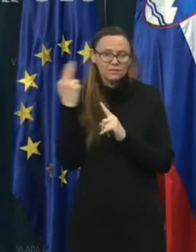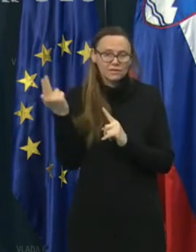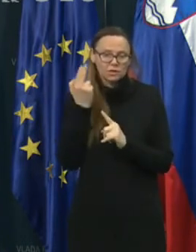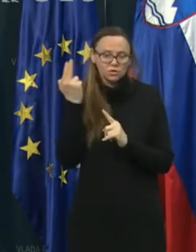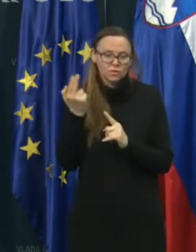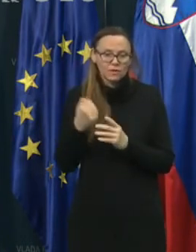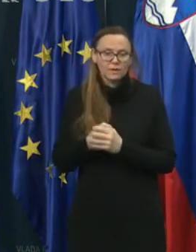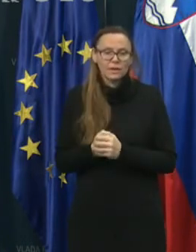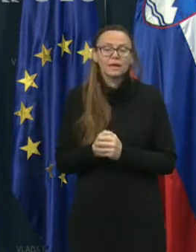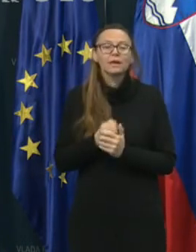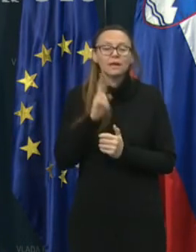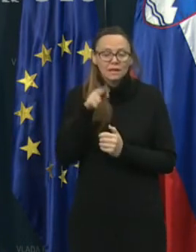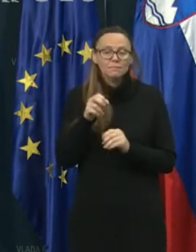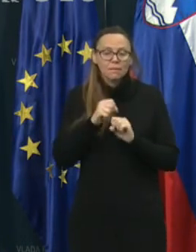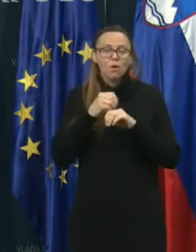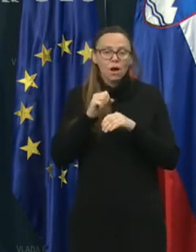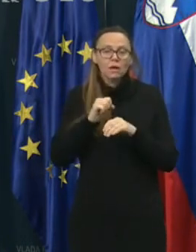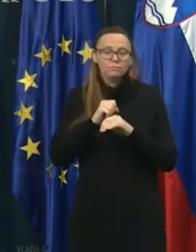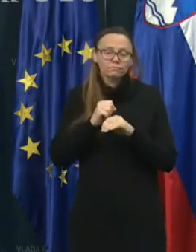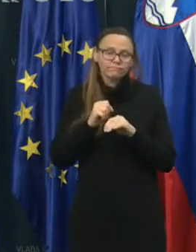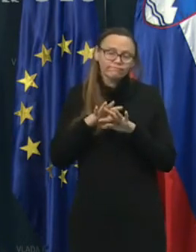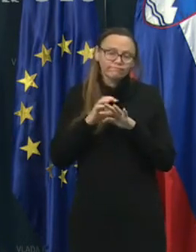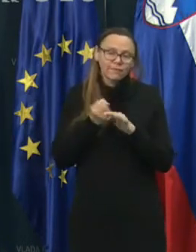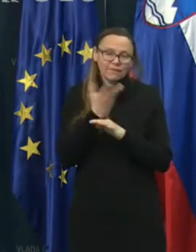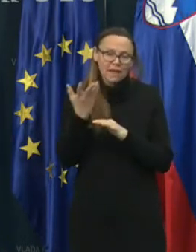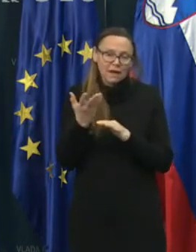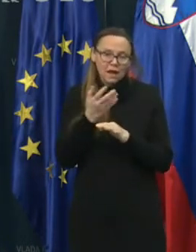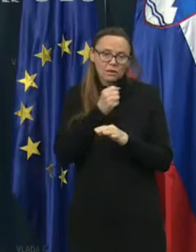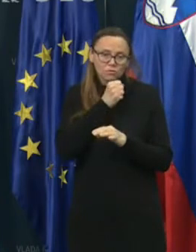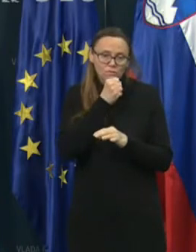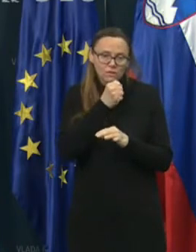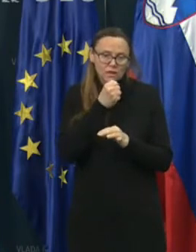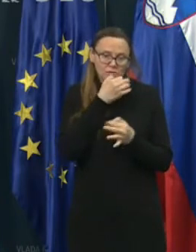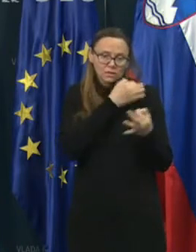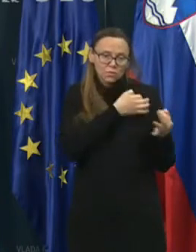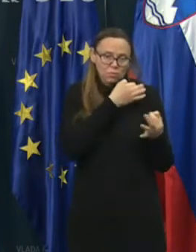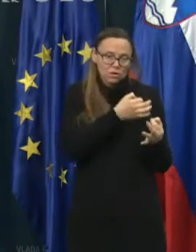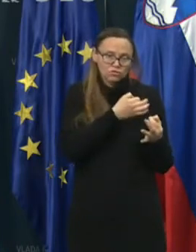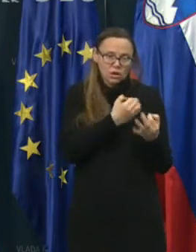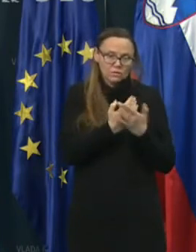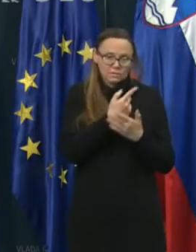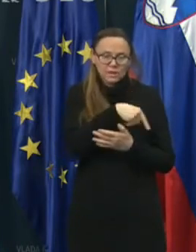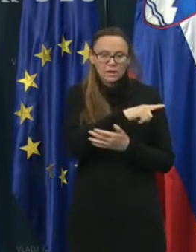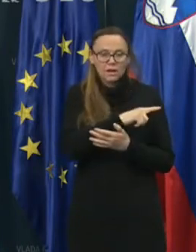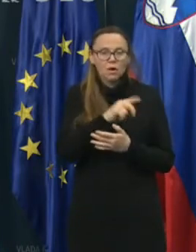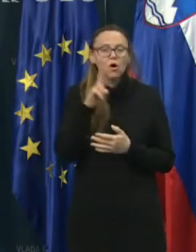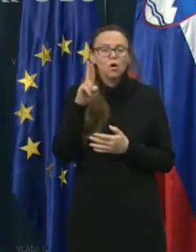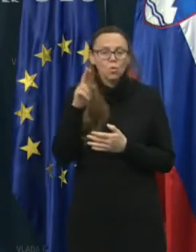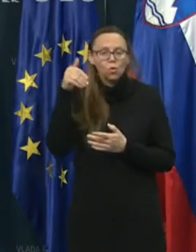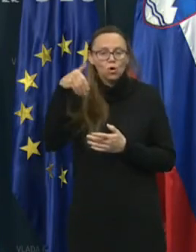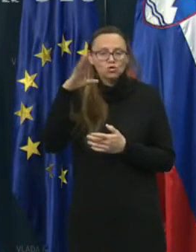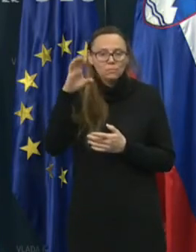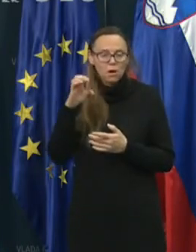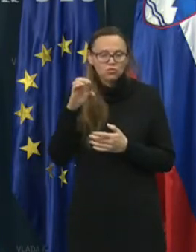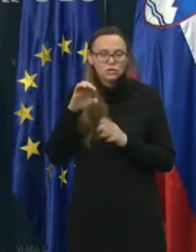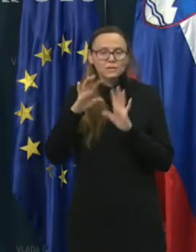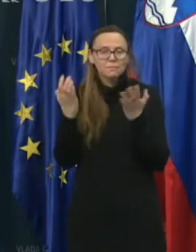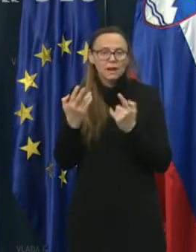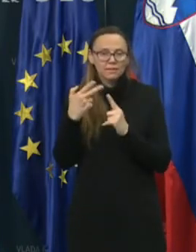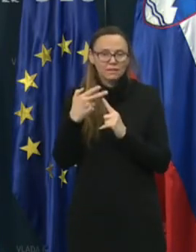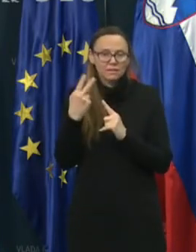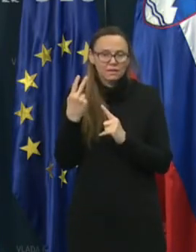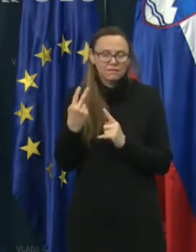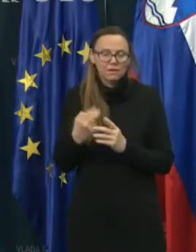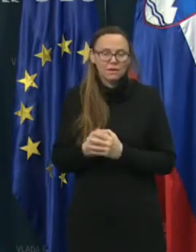kar nekaj novinarskih vprašanj za vas. In sicer Uroš Mavčec, Planet TV,